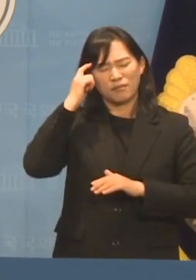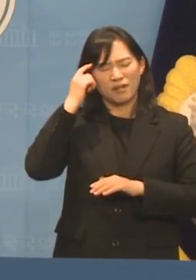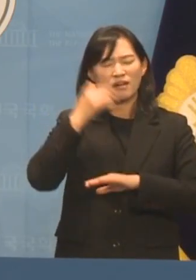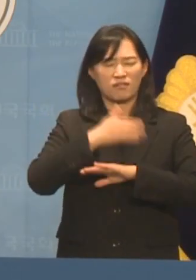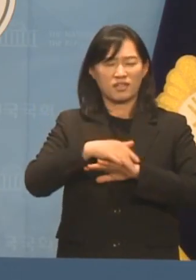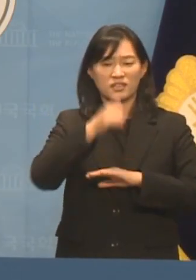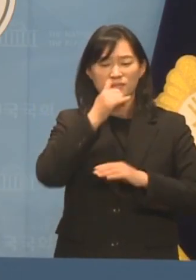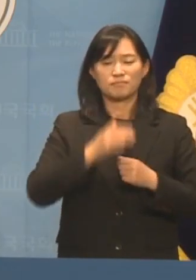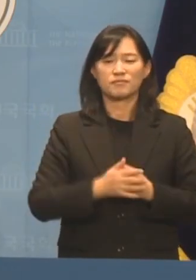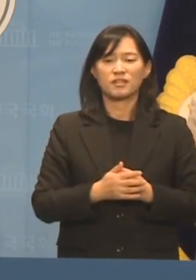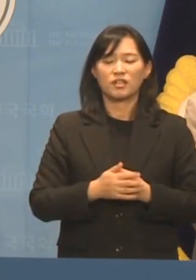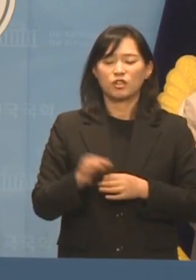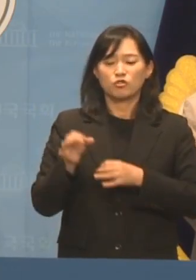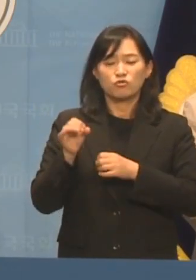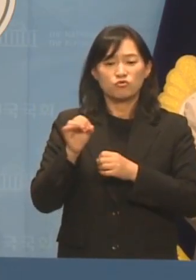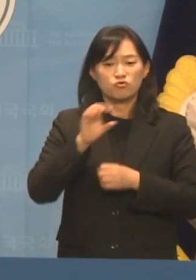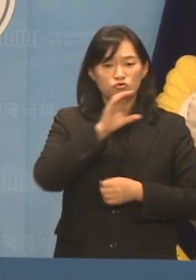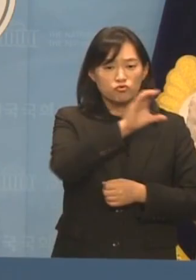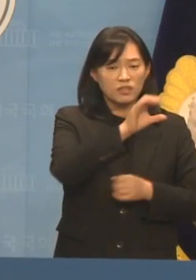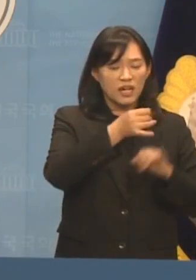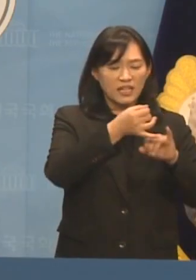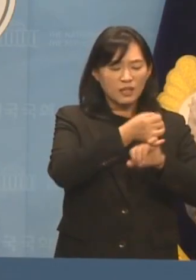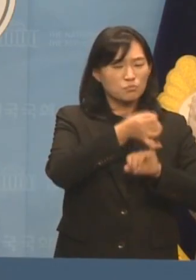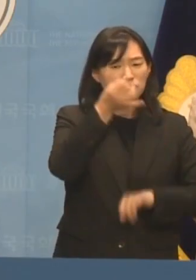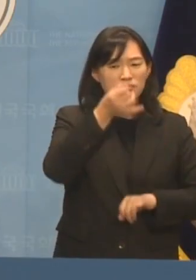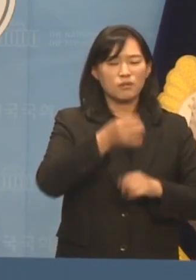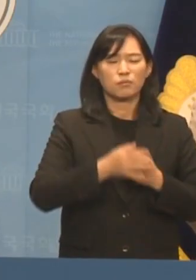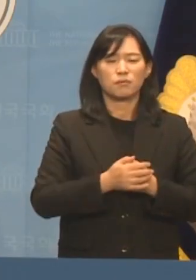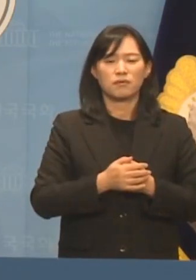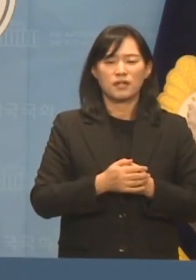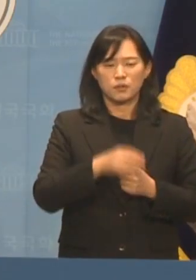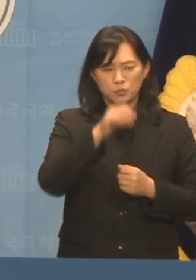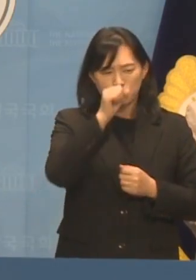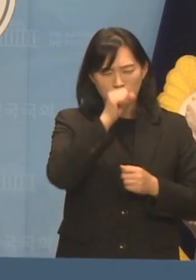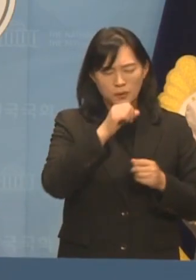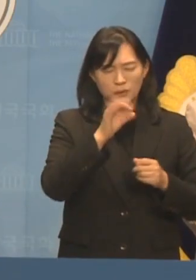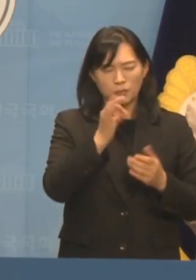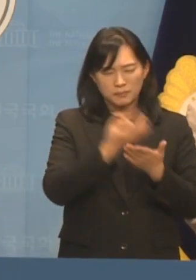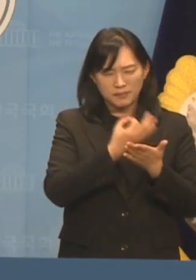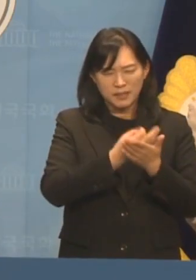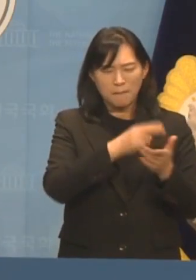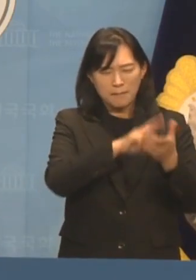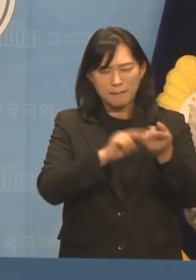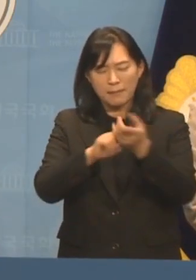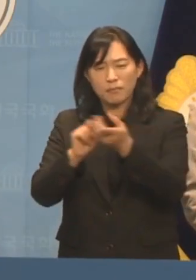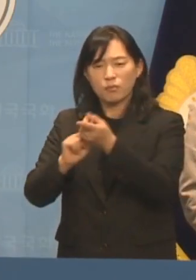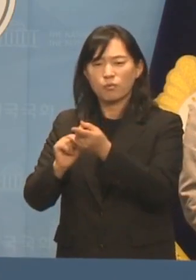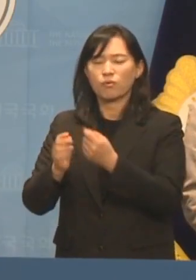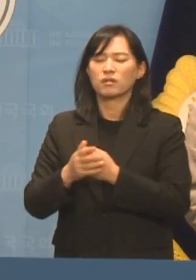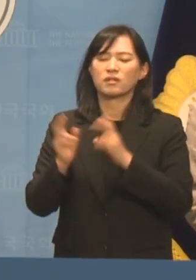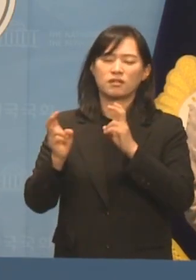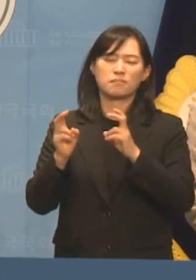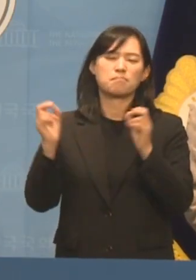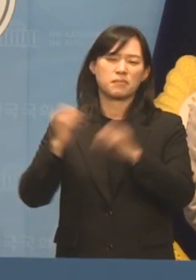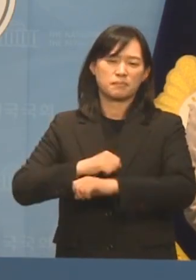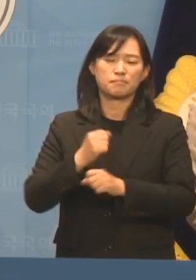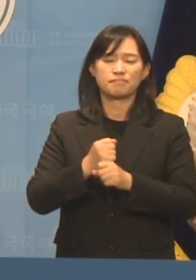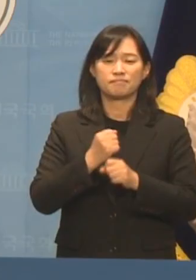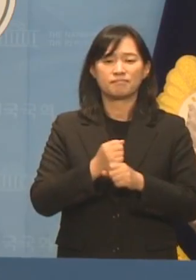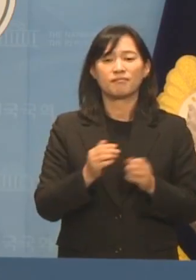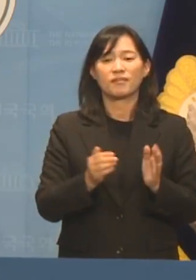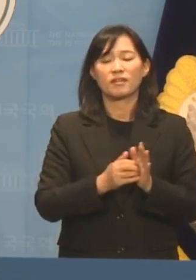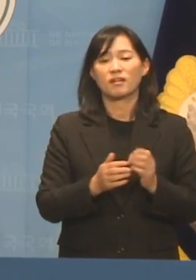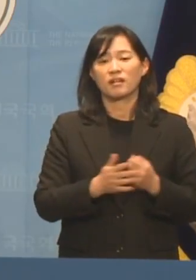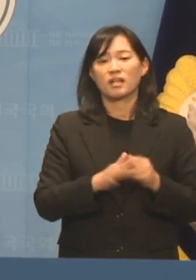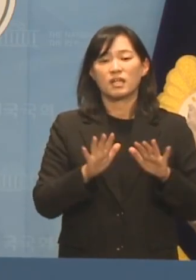MBK는 투자 약속을 지키기는커녕 알짜 점포를 매각하며 기업을 약탈적인 구조로 몰아넣었습니다.